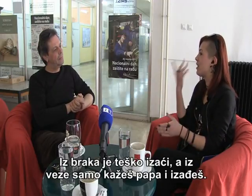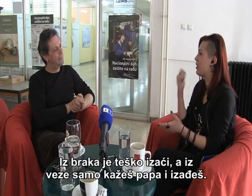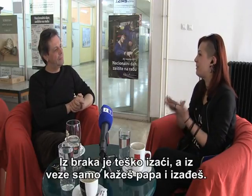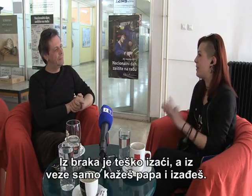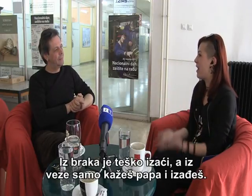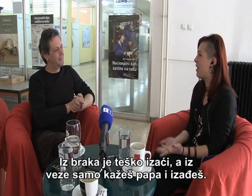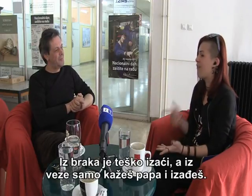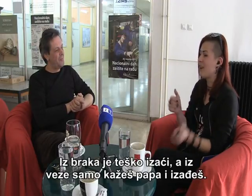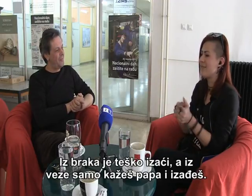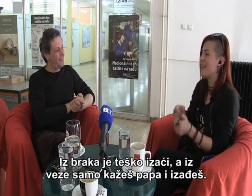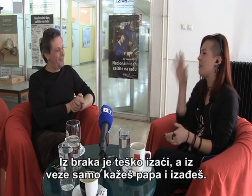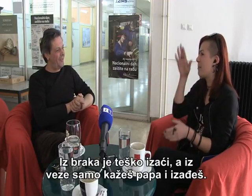izaći prako, a ovako cvete, pa,